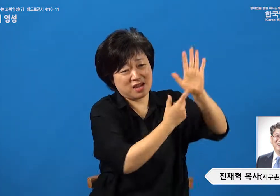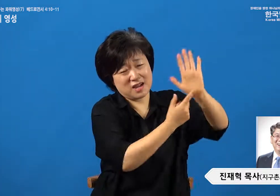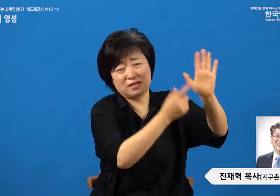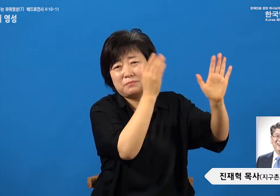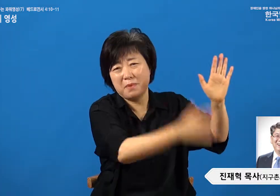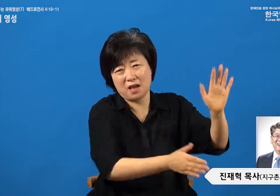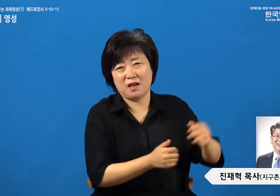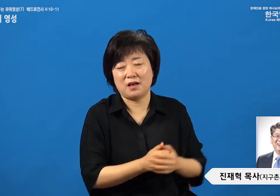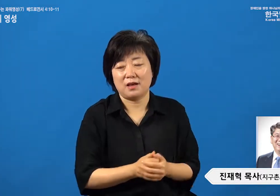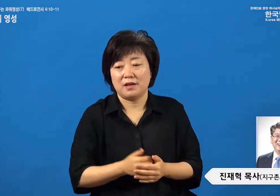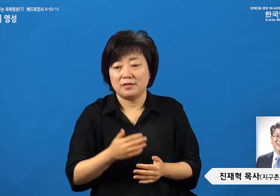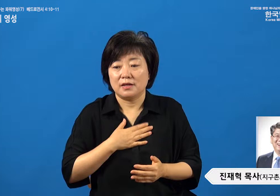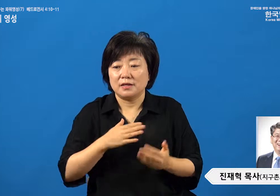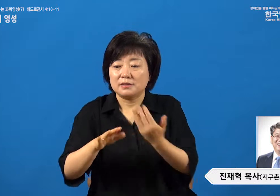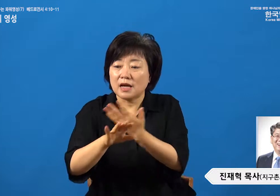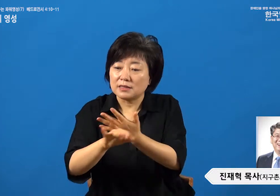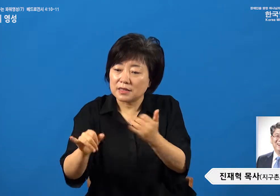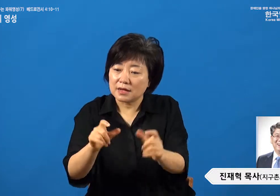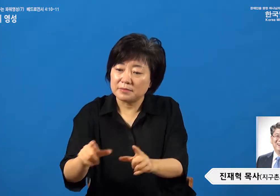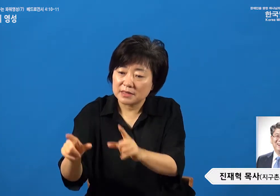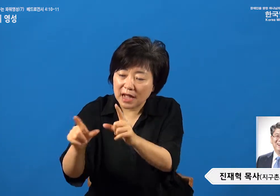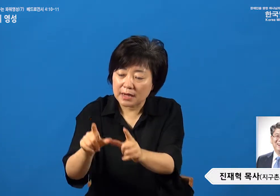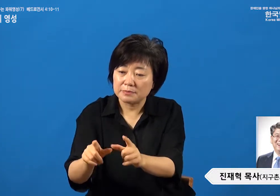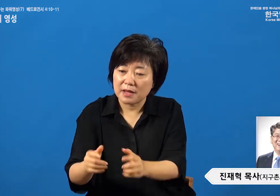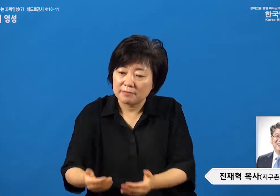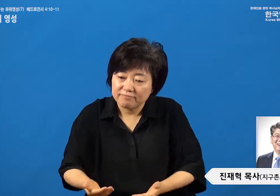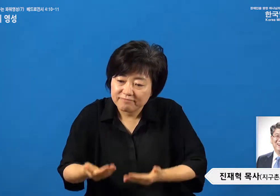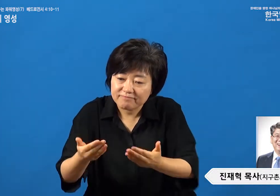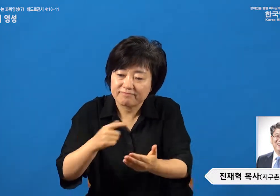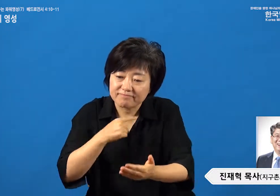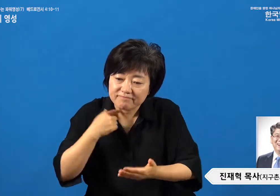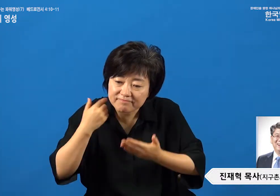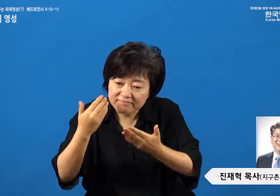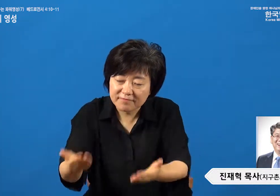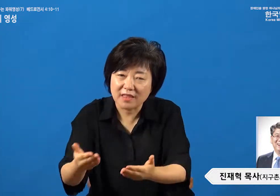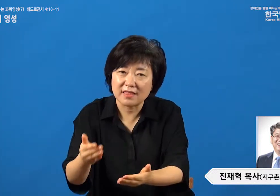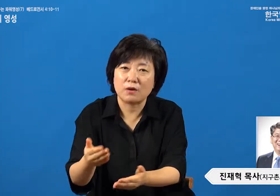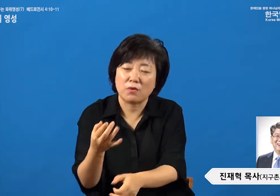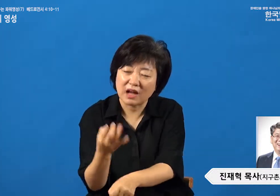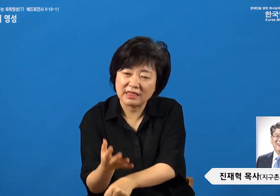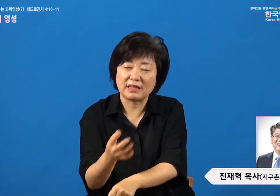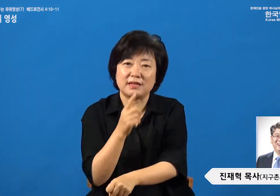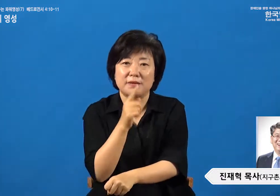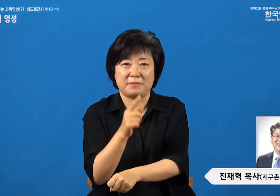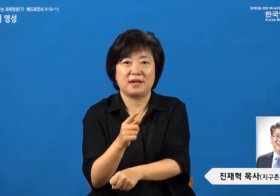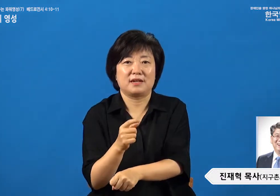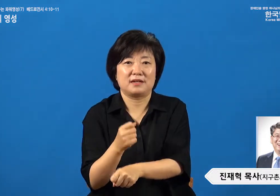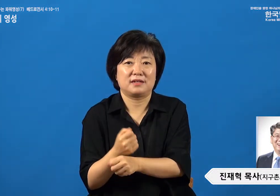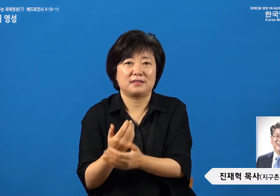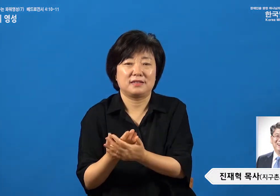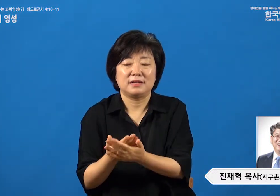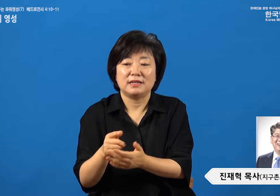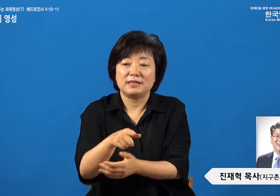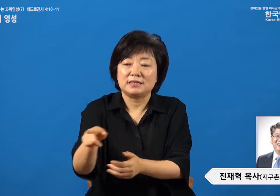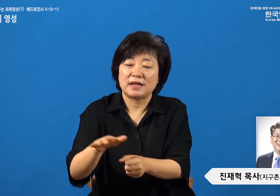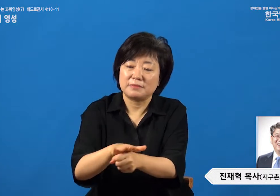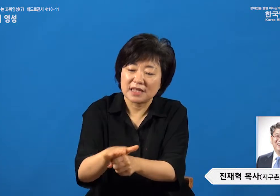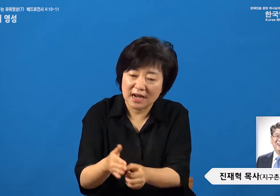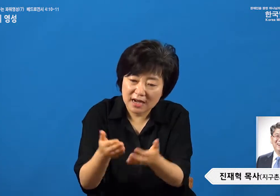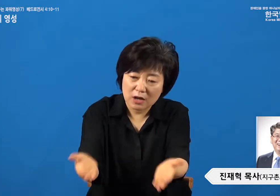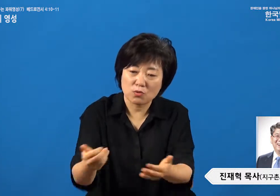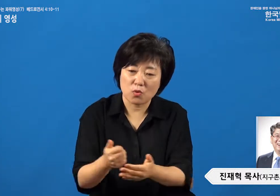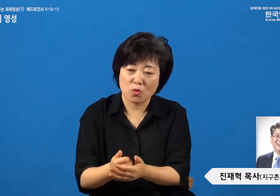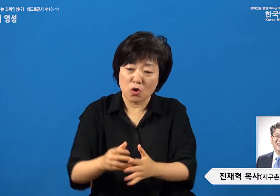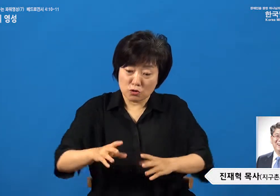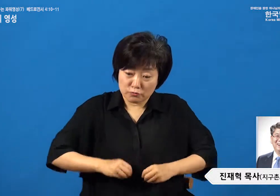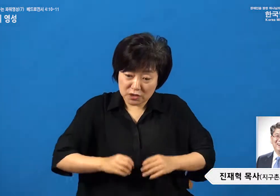섬기는 일에 삶을 바치려고 노력했다고 말해준다면 감사하겠습니다. 사람들이 사랑하려고 노력했고, 굶주린